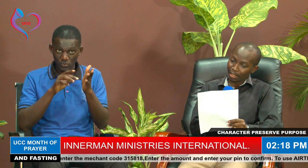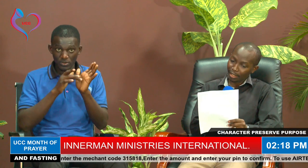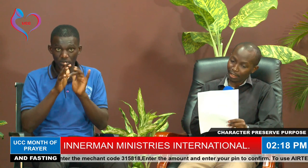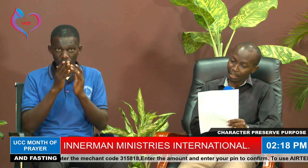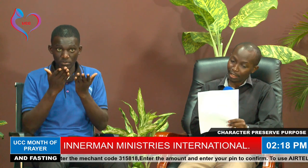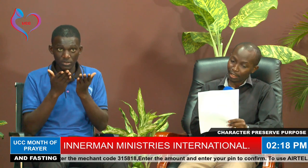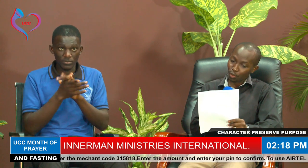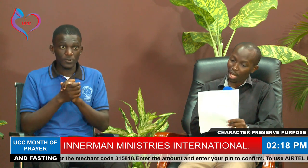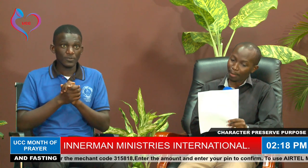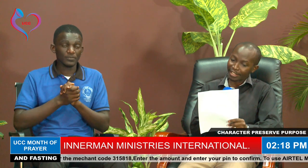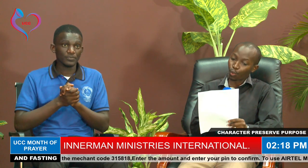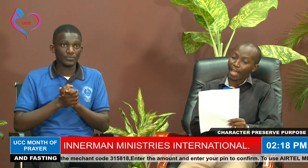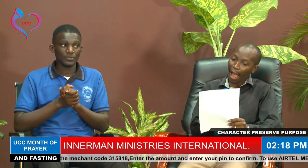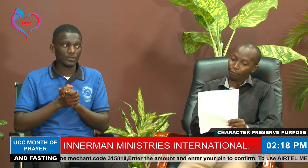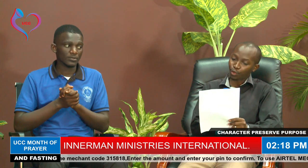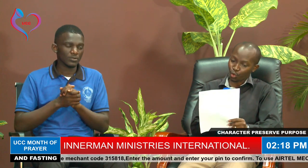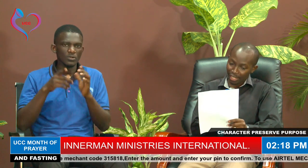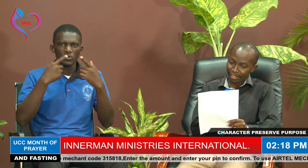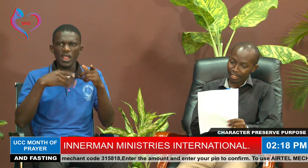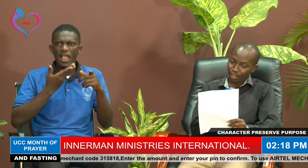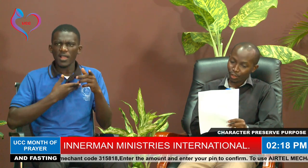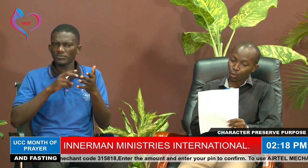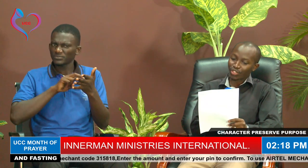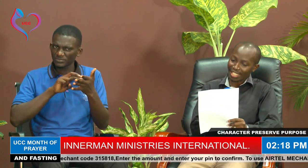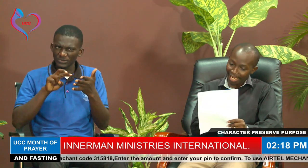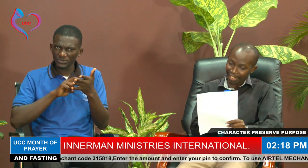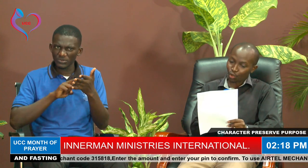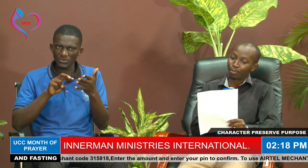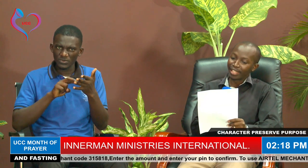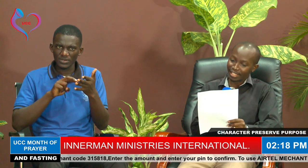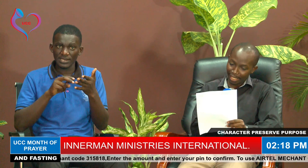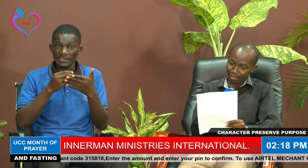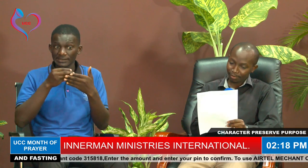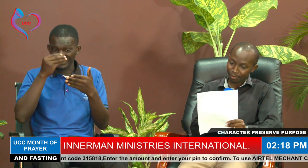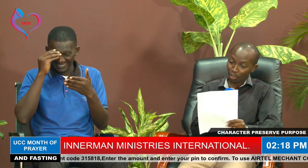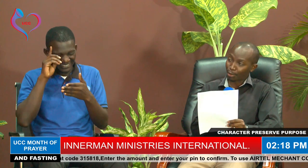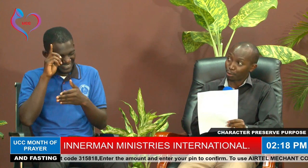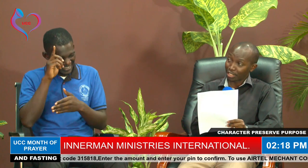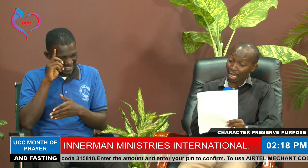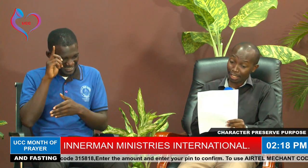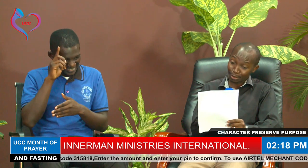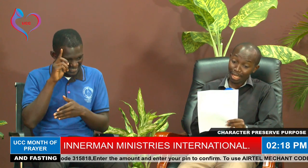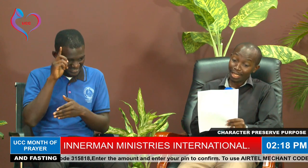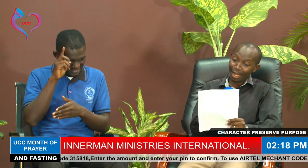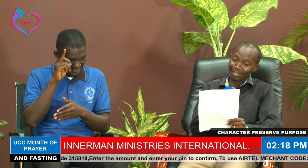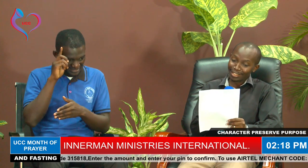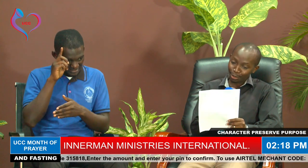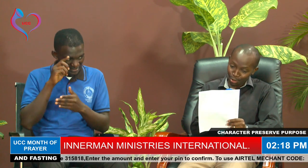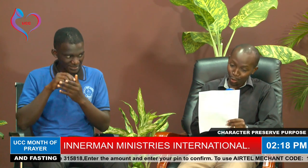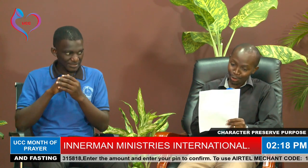cha mkama. No gamba nti we have to read, to study, to meditate. Nyongede mwe dobozi liyange. Nze bulijo